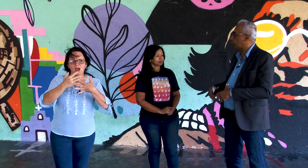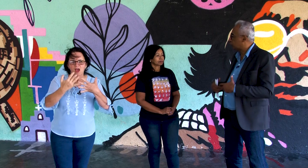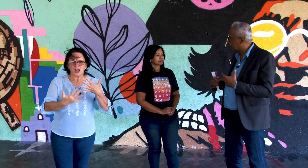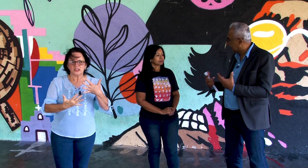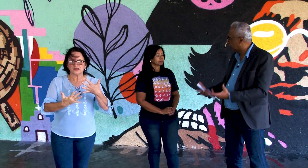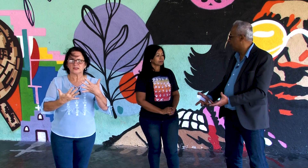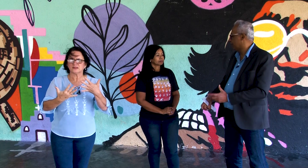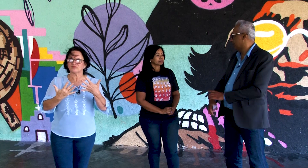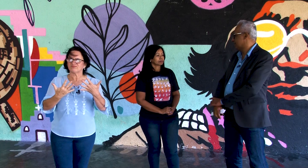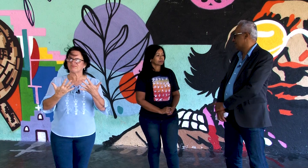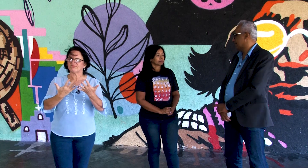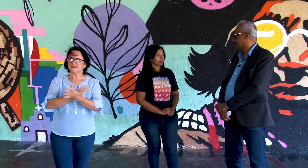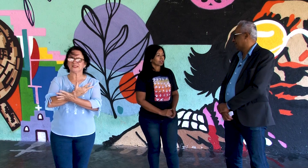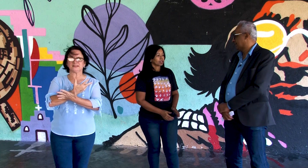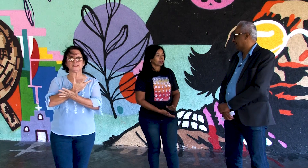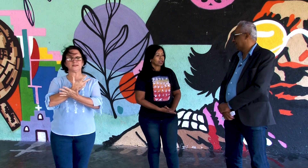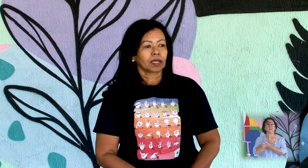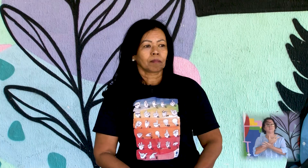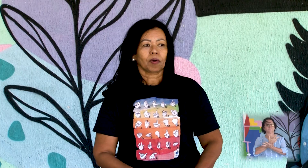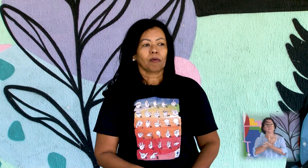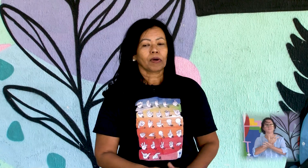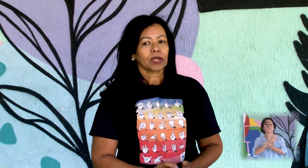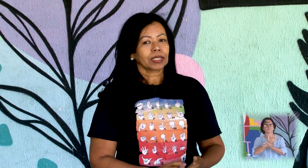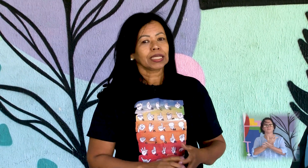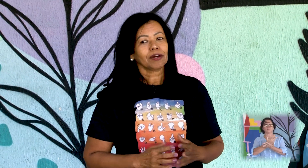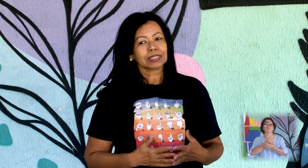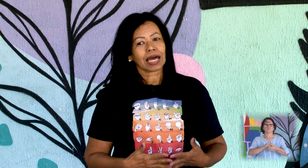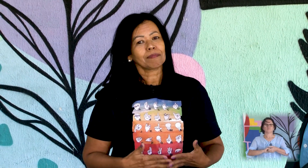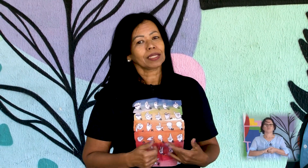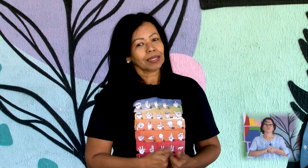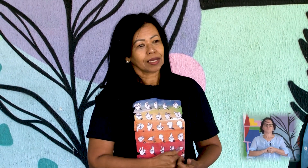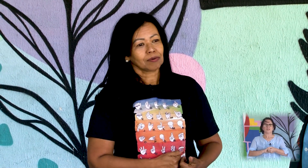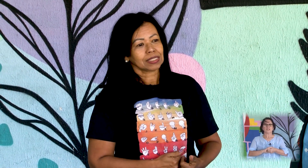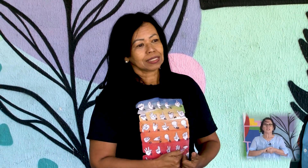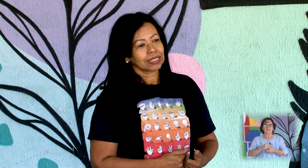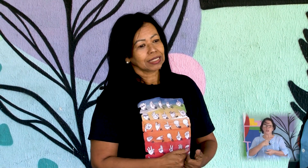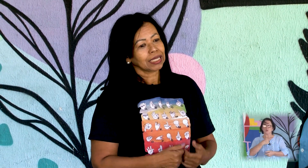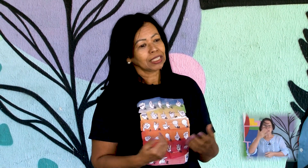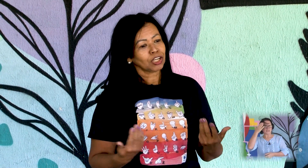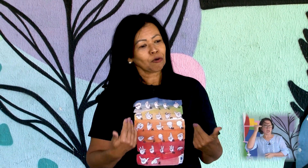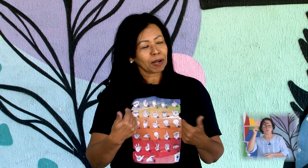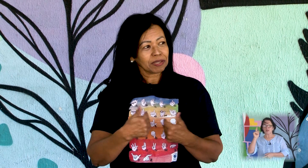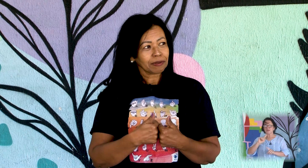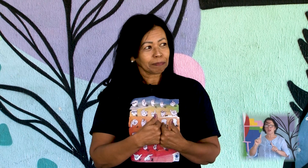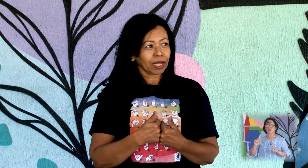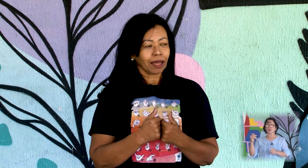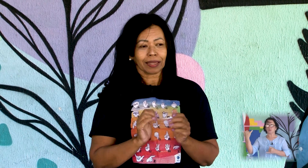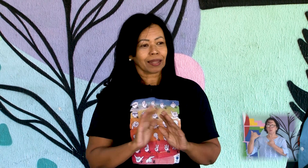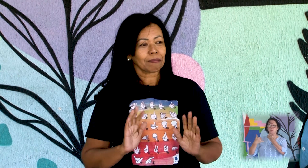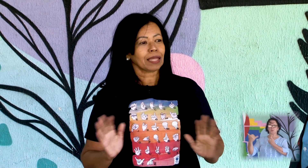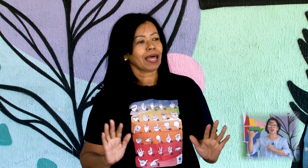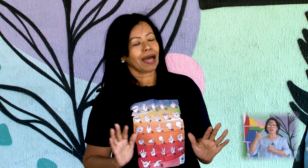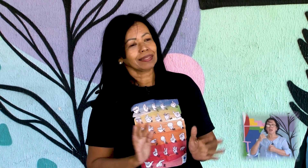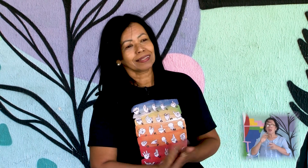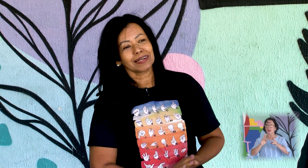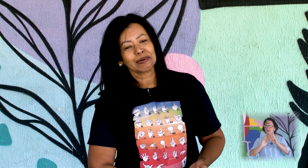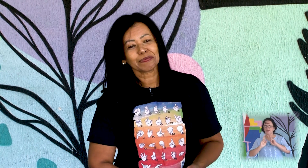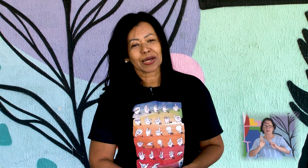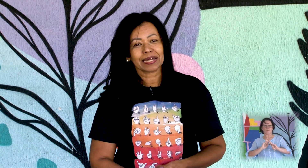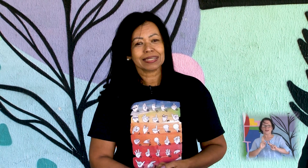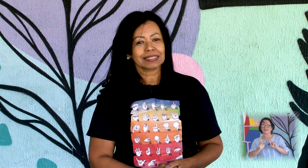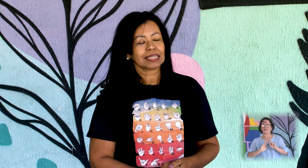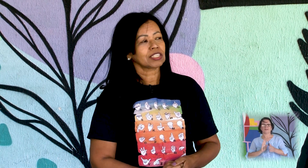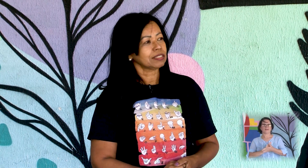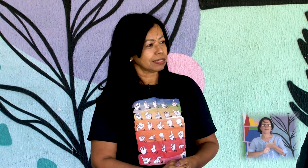acabou causando alguma coisa? Bom, que eu saiba, não. Assim, ninguém chegou para mim para reclamar nada,